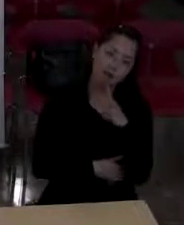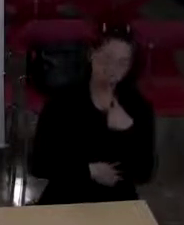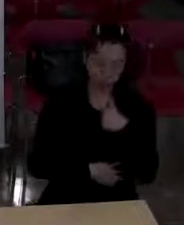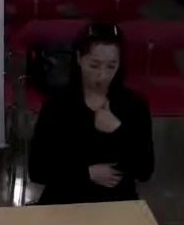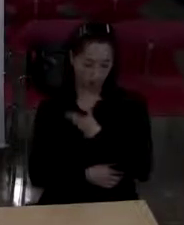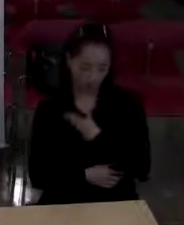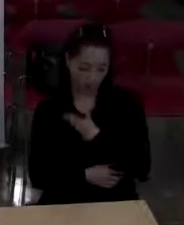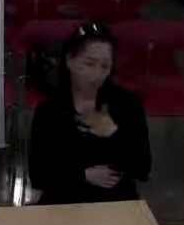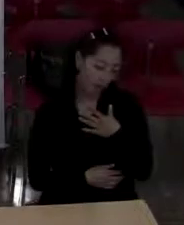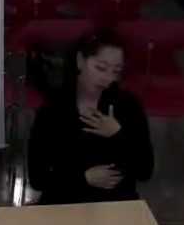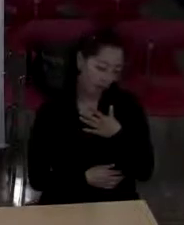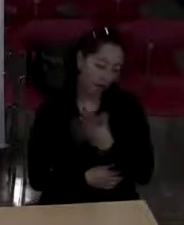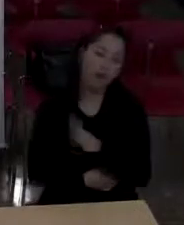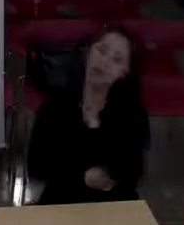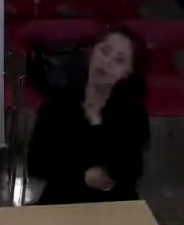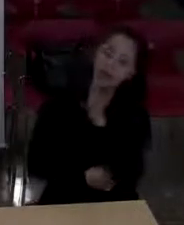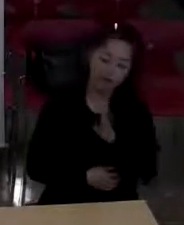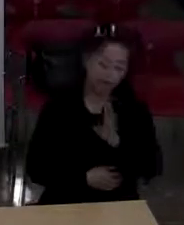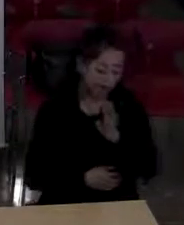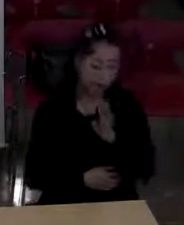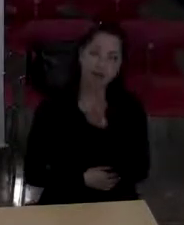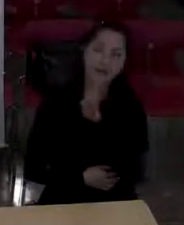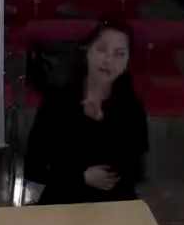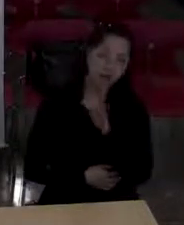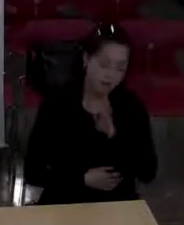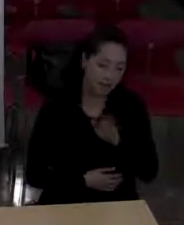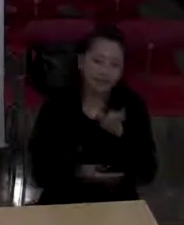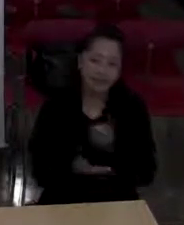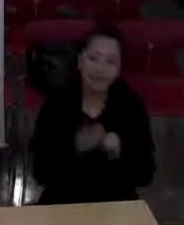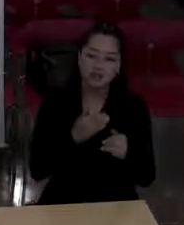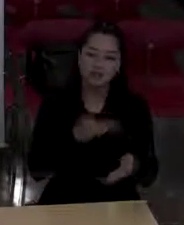relacionado con esto. Son activos en la creación